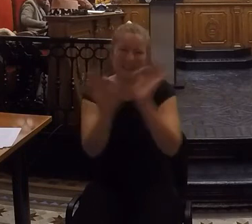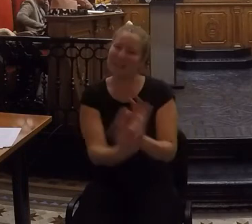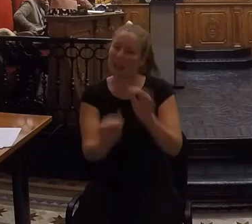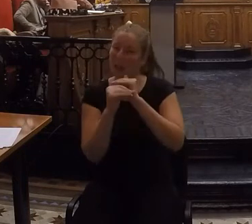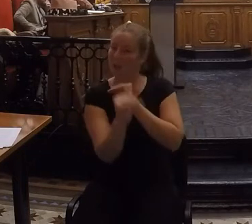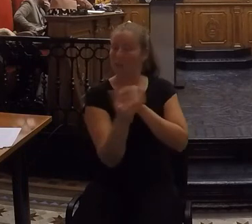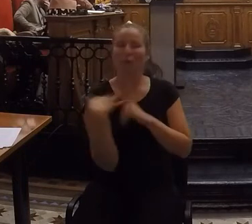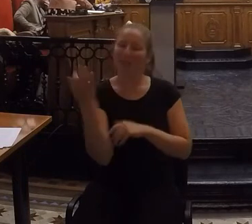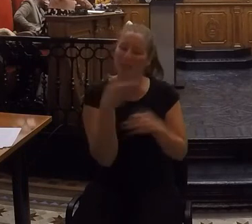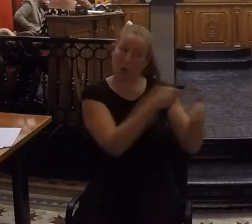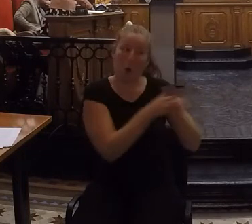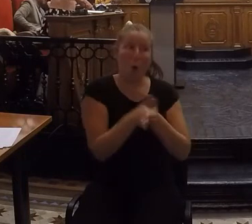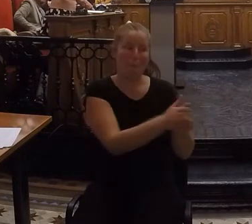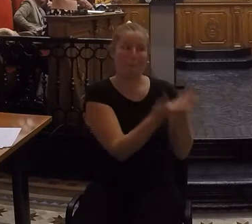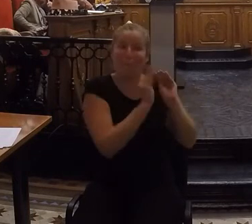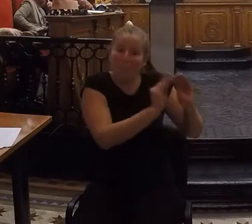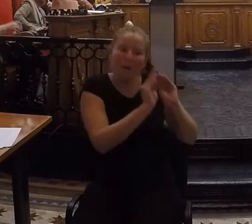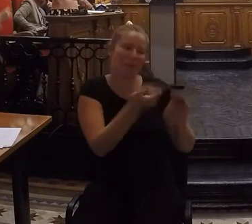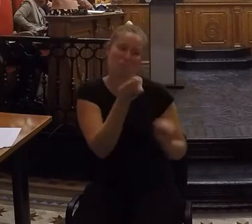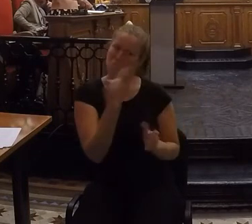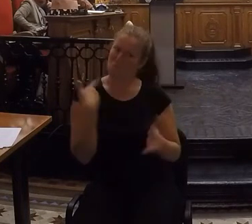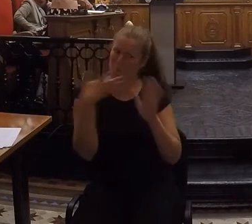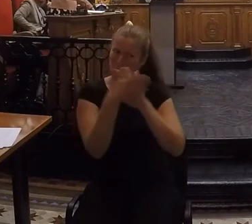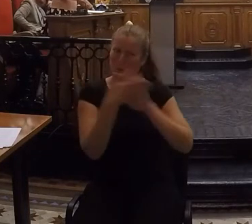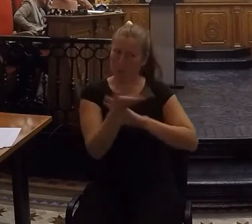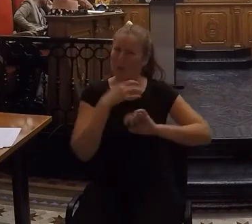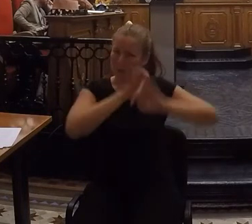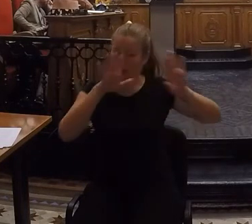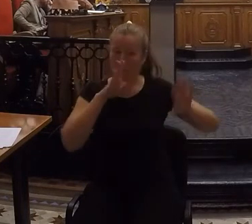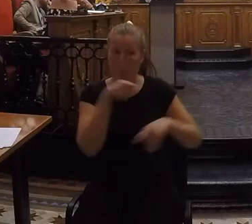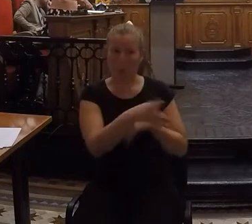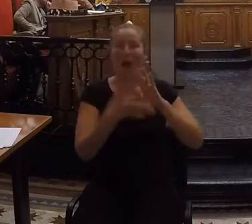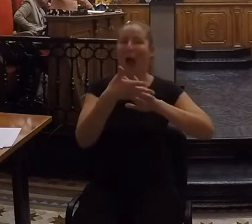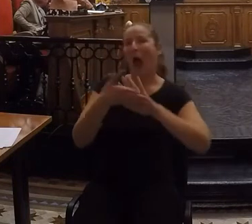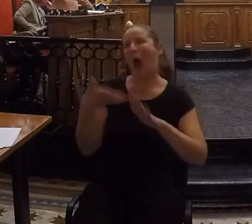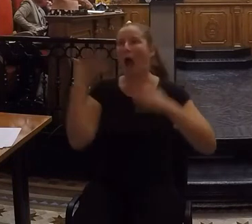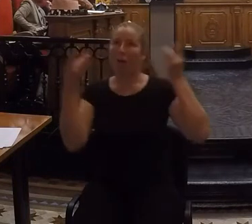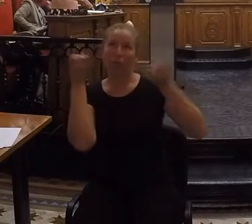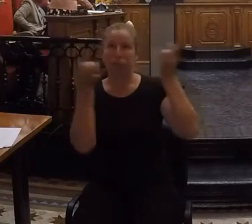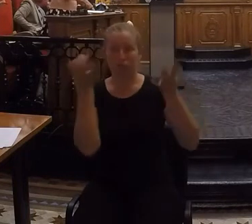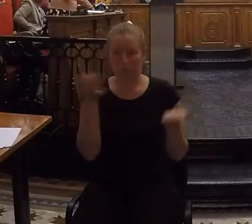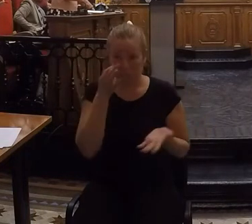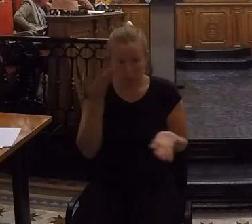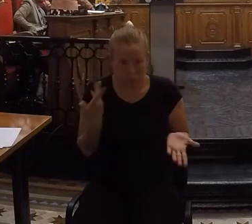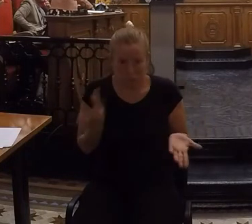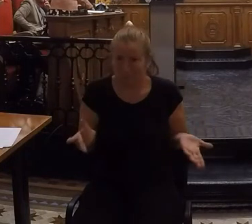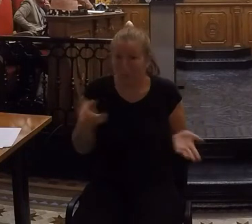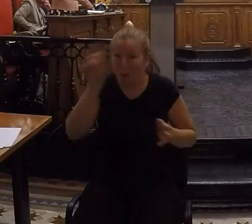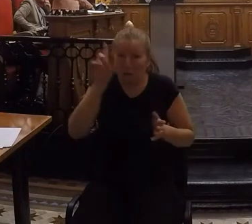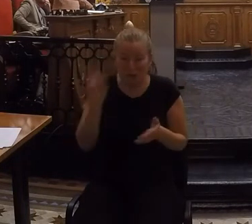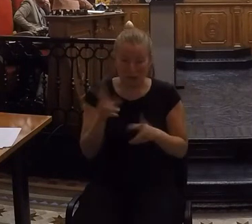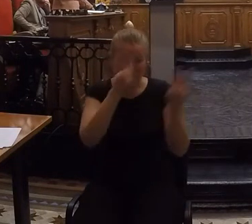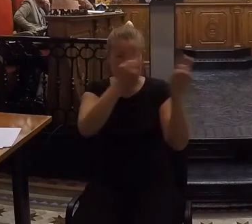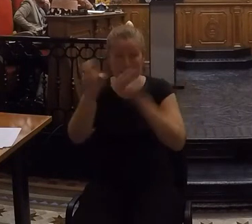poquito antes de hablar, porque habla con muy poca rigurosidad. Usted debería saber que habían tres líneas con el mismo dinero sumado al que hay